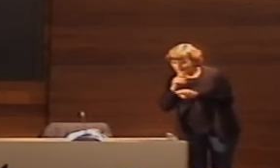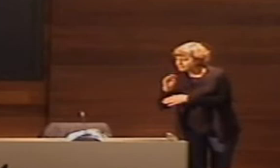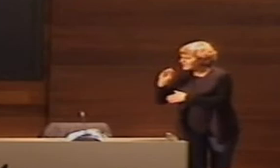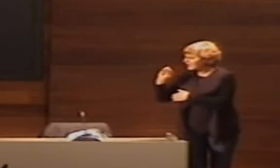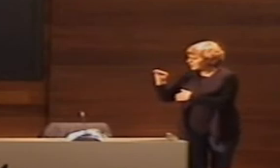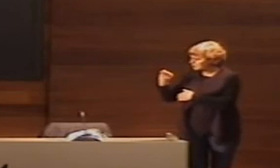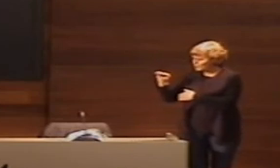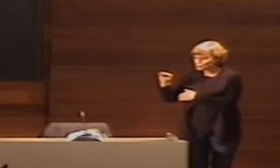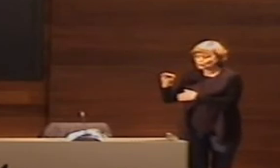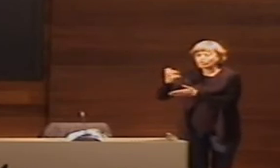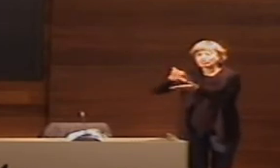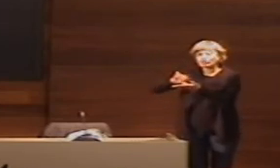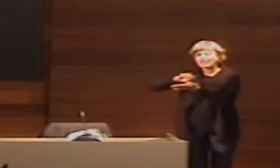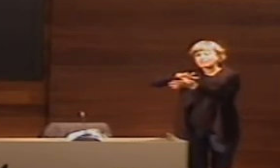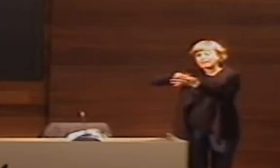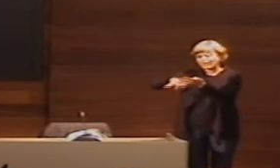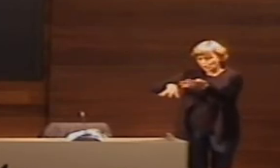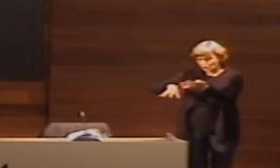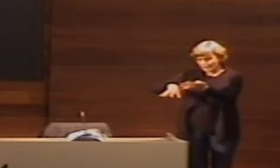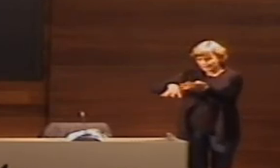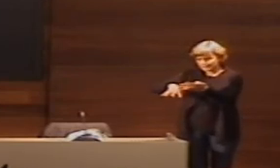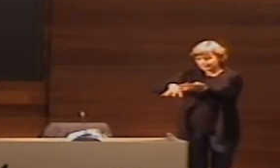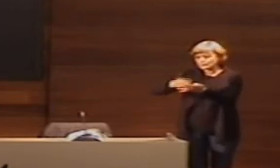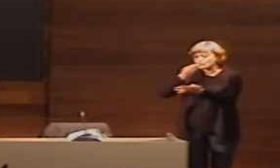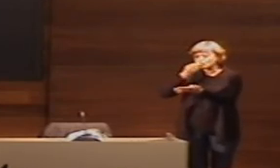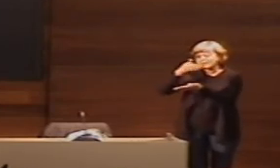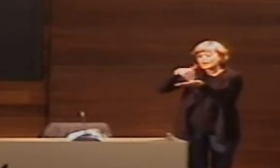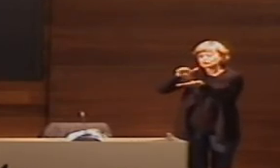de orgánico a nivel de Barcelona, viendo la complicación que puede tener una ciudad tan grande